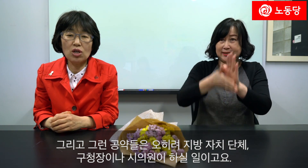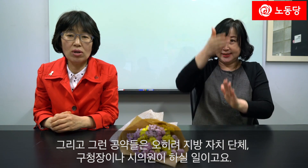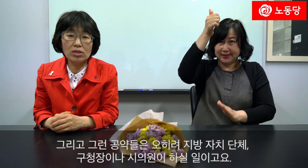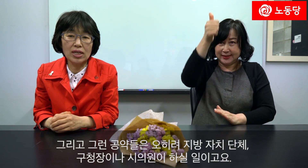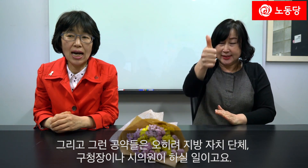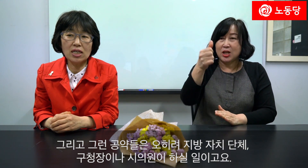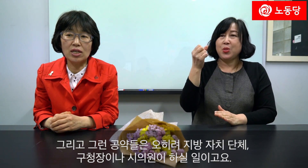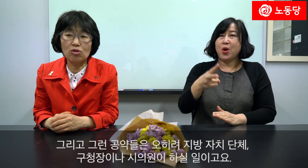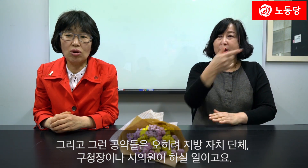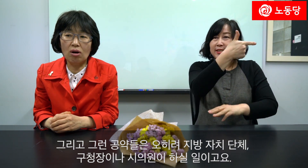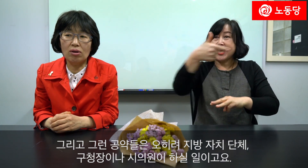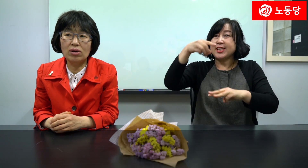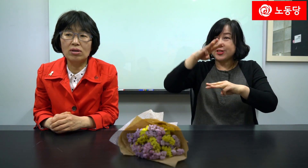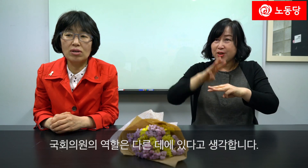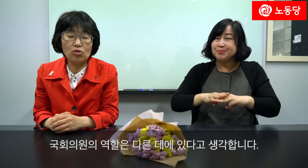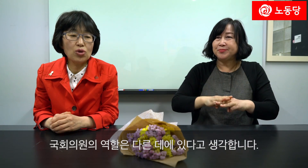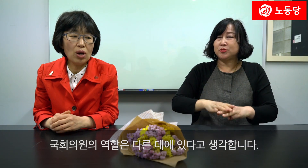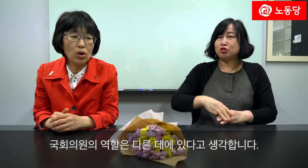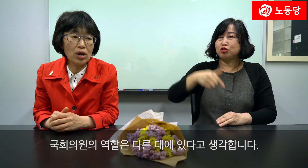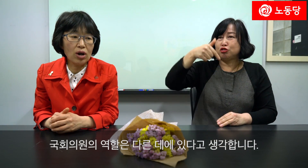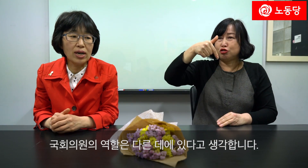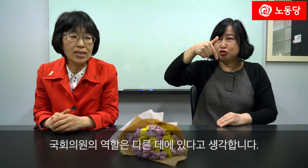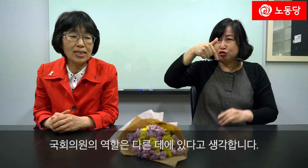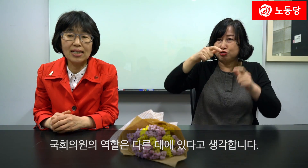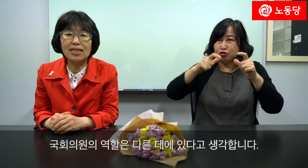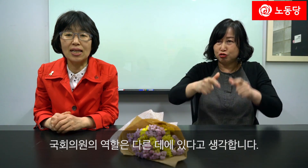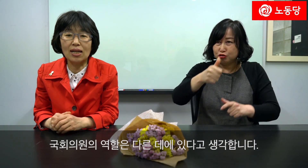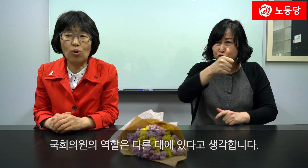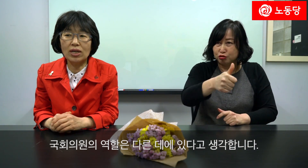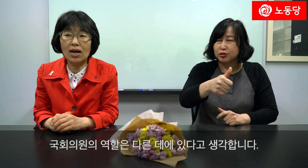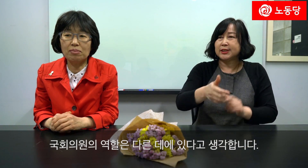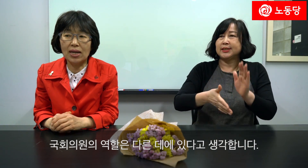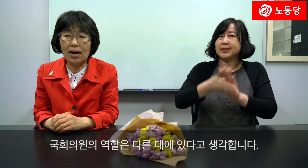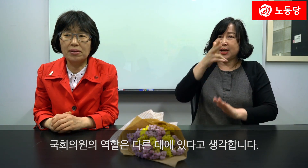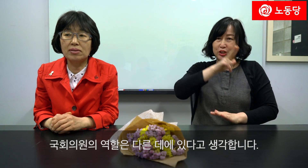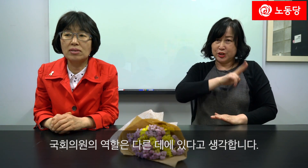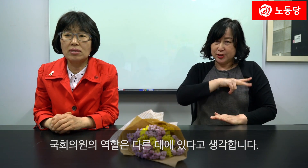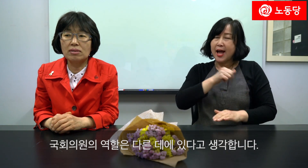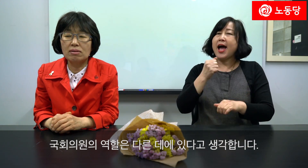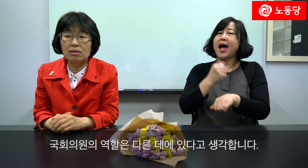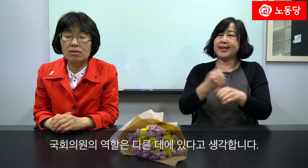구의원이나 시의원들이 하실 일이고요. 국회의원의 역할은 다른 데 있다고 생각합니다.